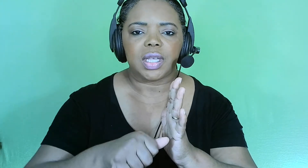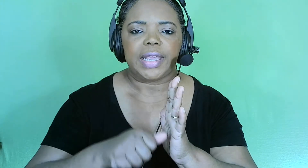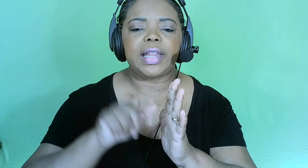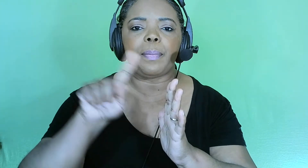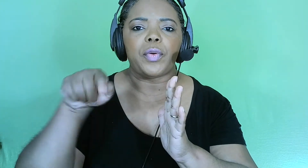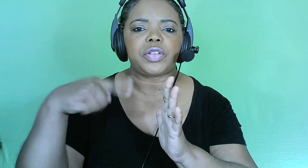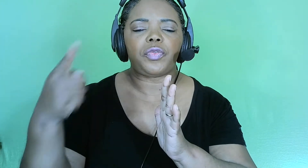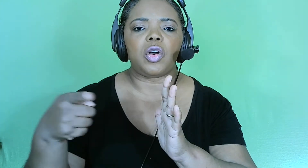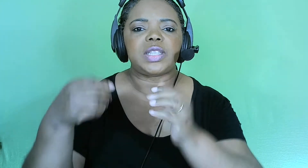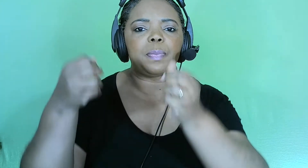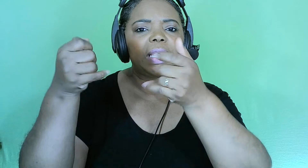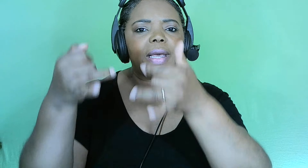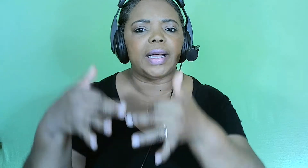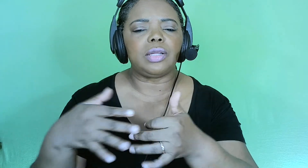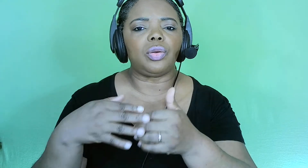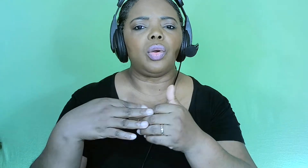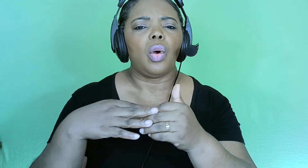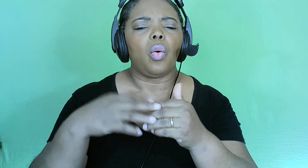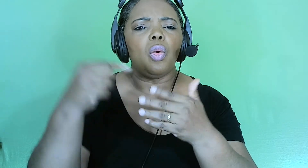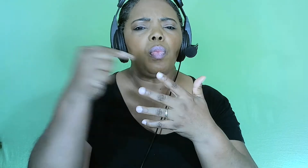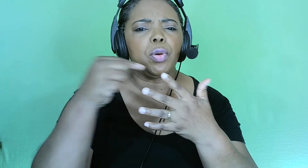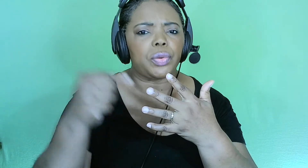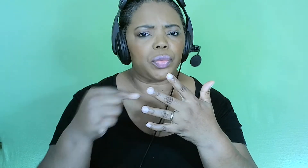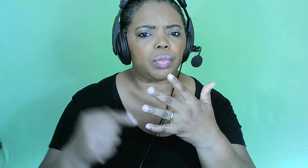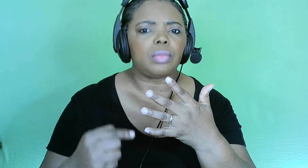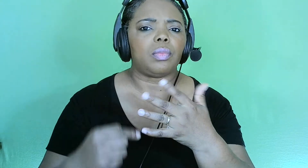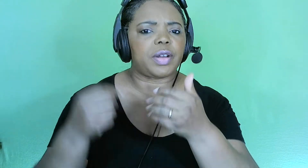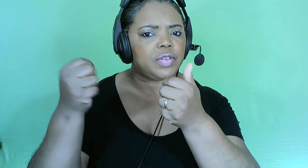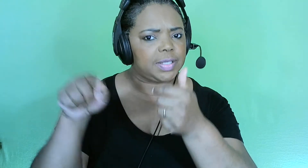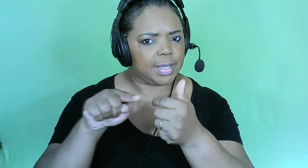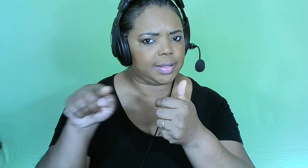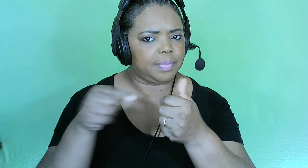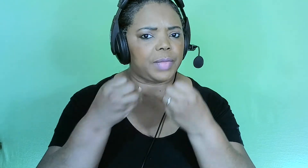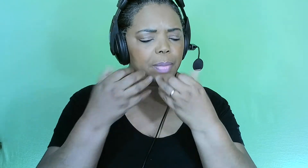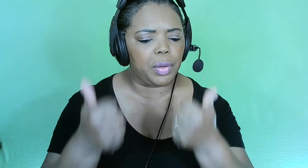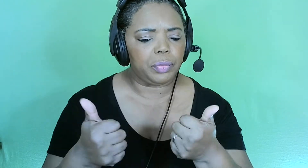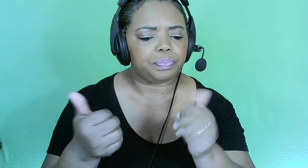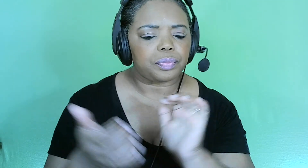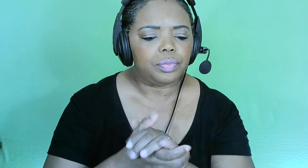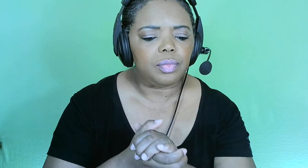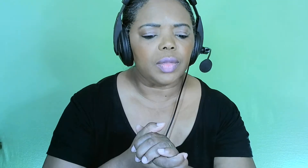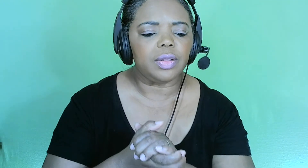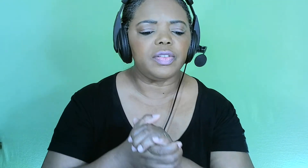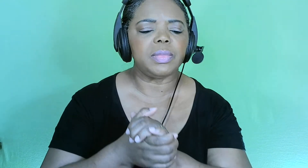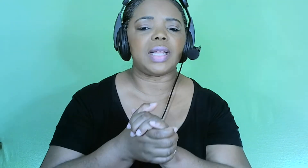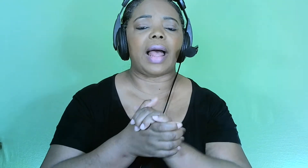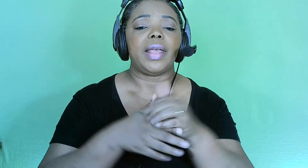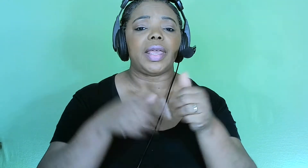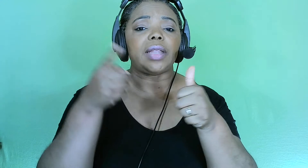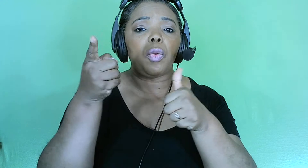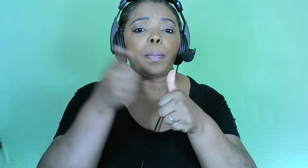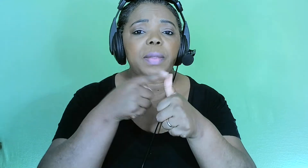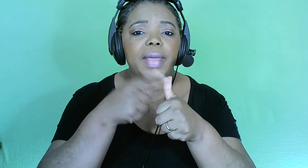e depois eu vou explicando um por um para vocês, tá bom? Então vamos lá. Então o